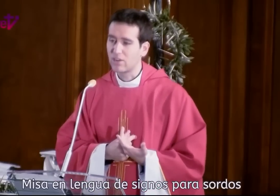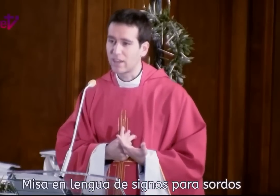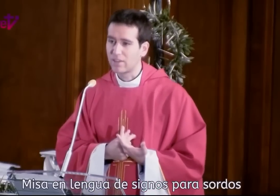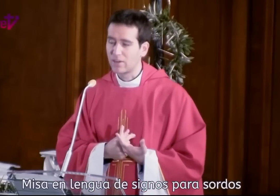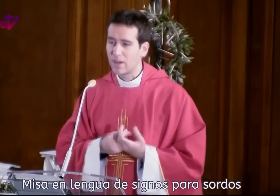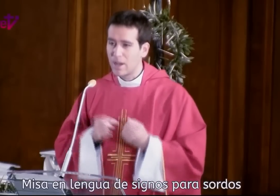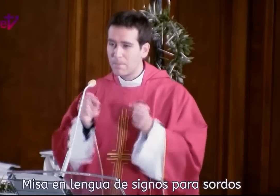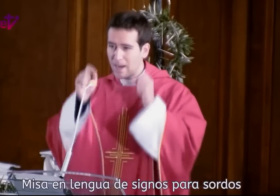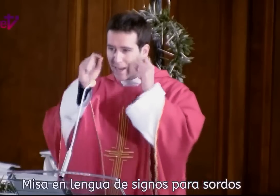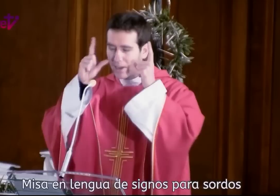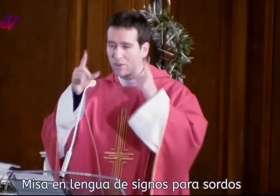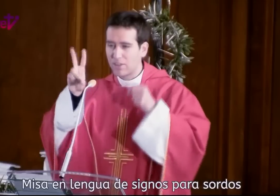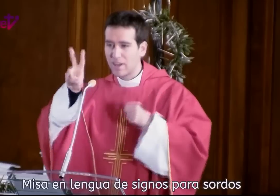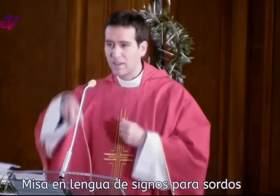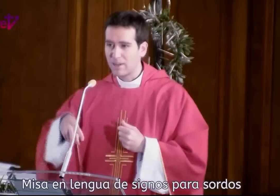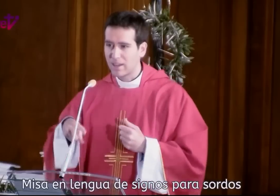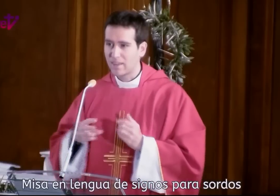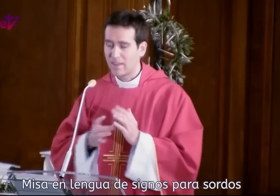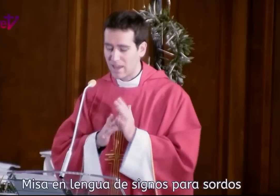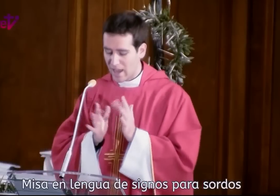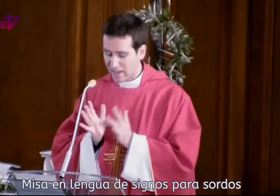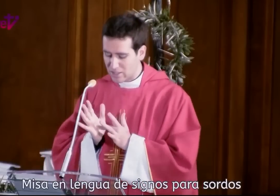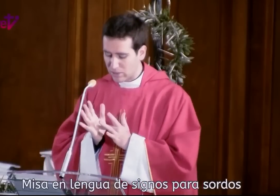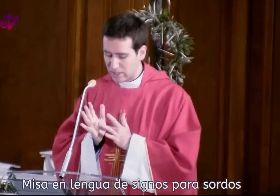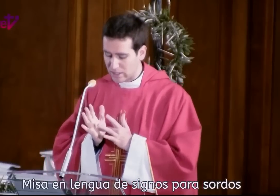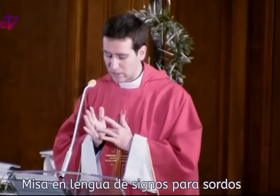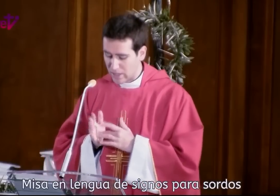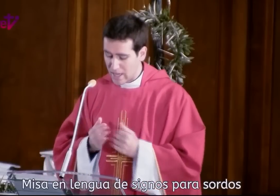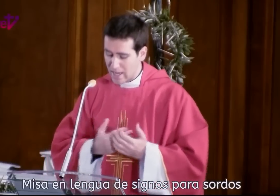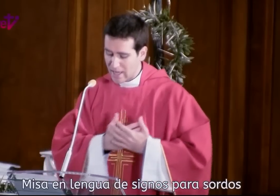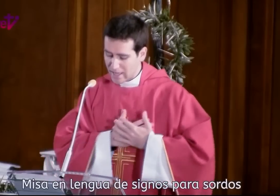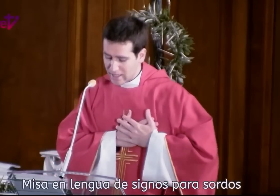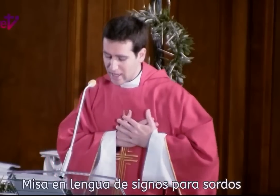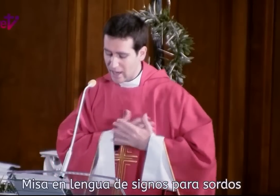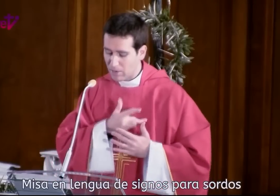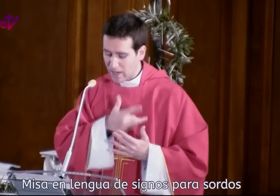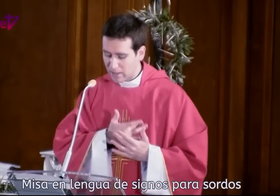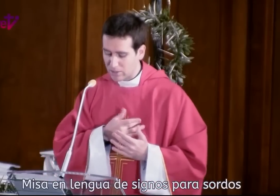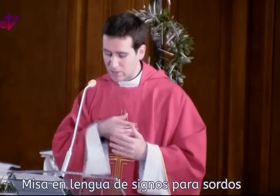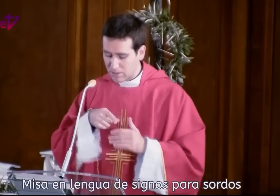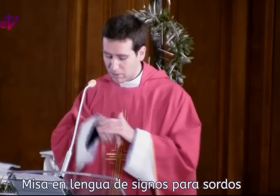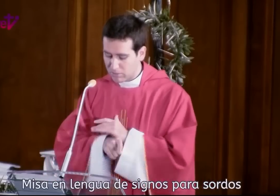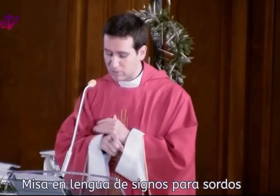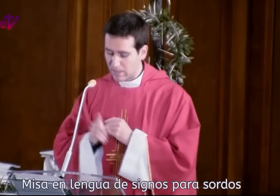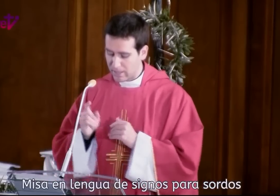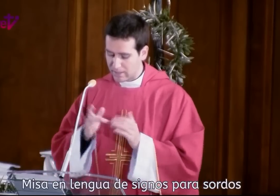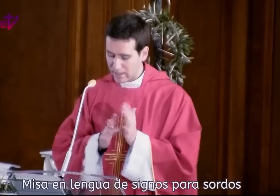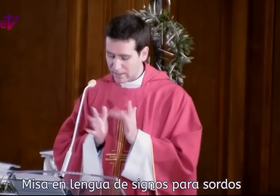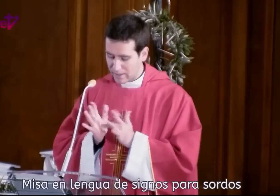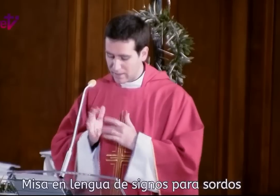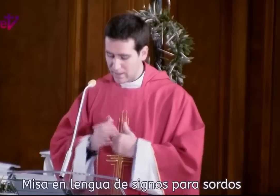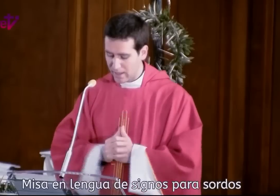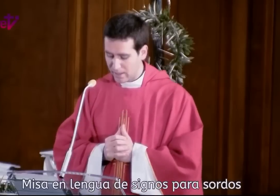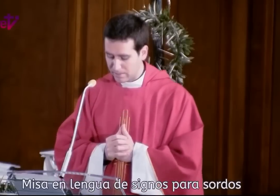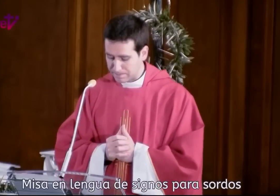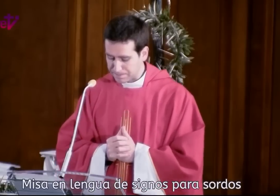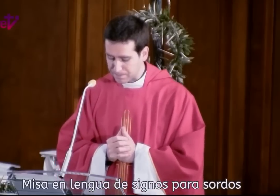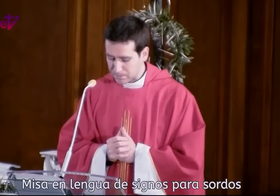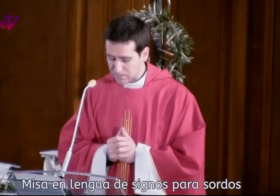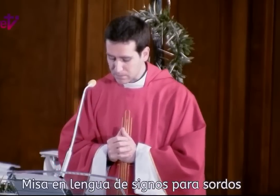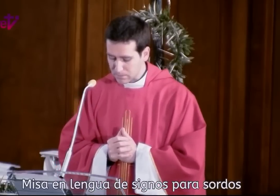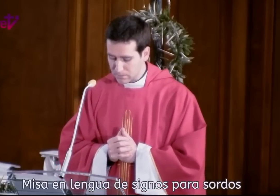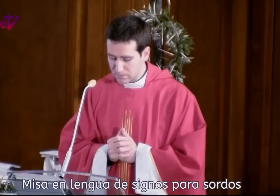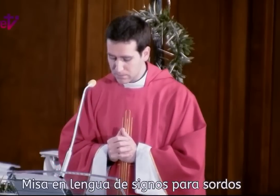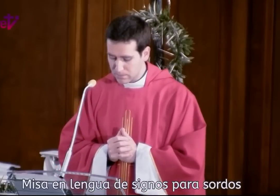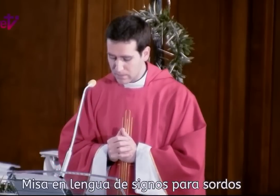convirtiendo ese corazón para reconocer de verdad a Jesucristo y enamorarnos profundamente de Él.